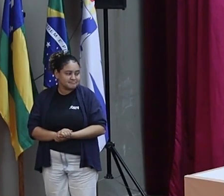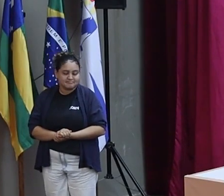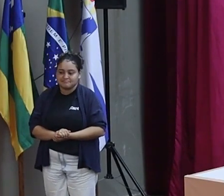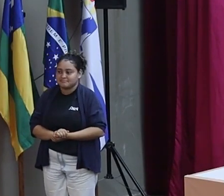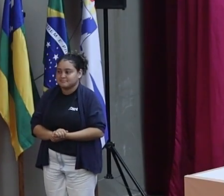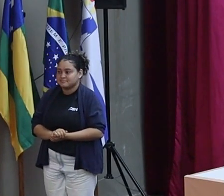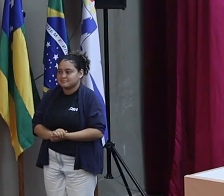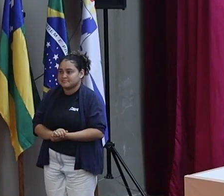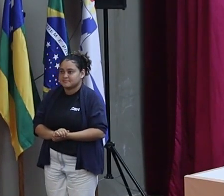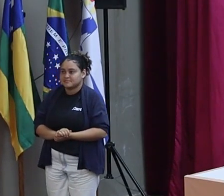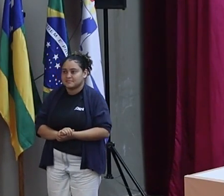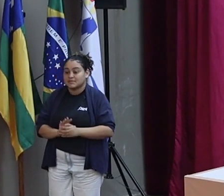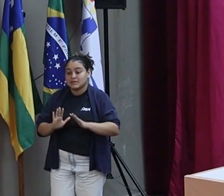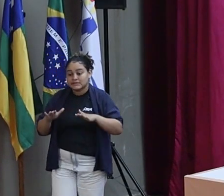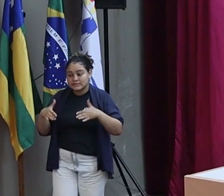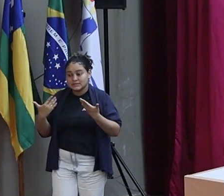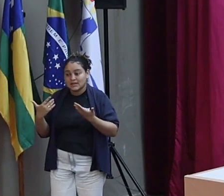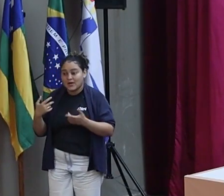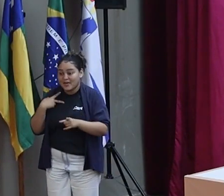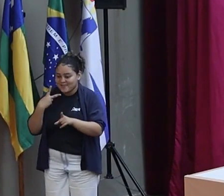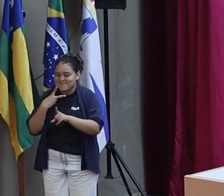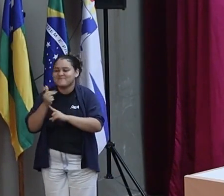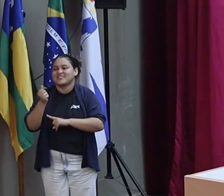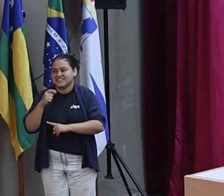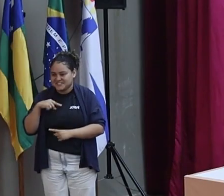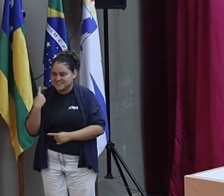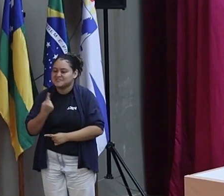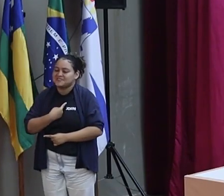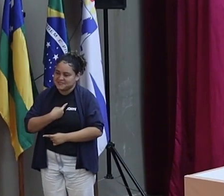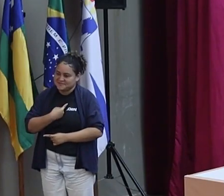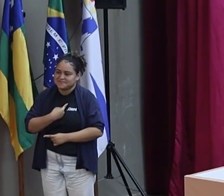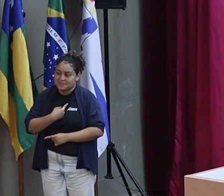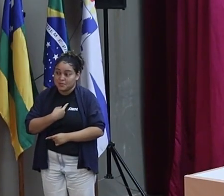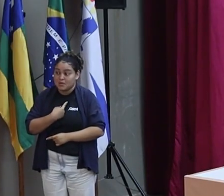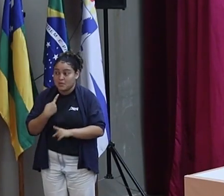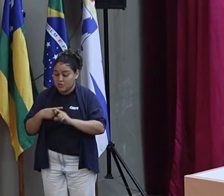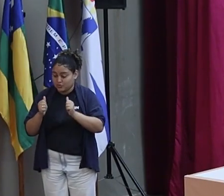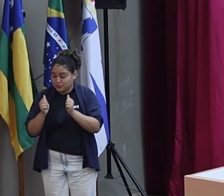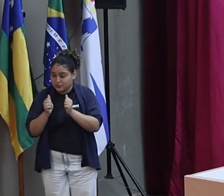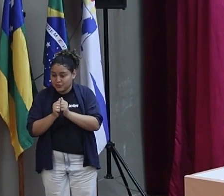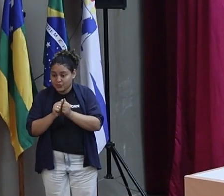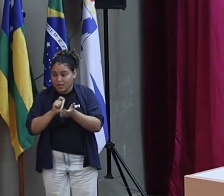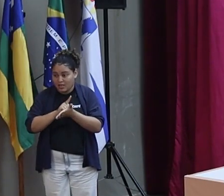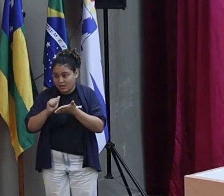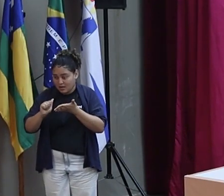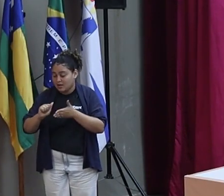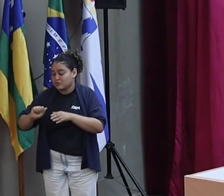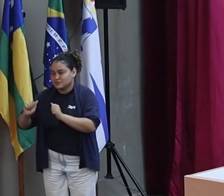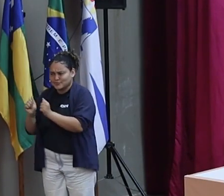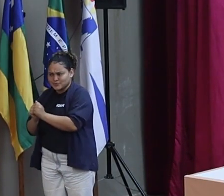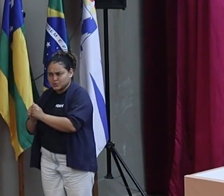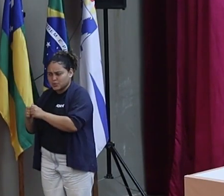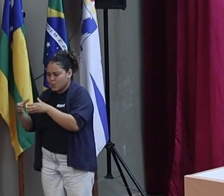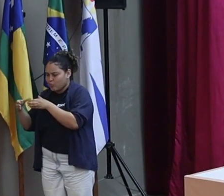Então, essa foi uma vitória que nós tivemos, porque a LAB, junto com a BALF, né, porque também algumas